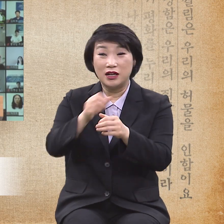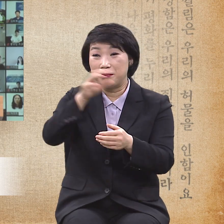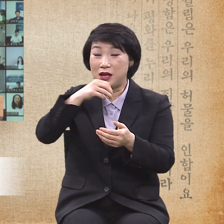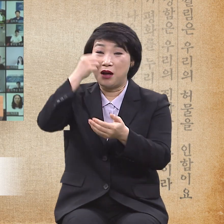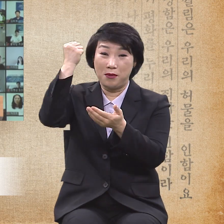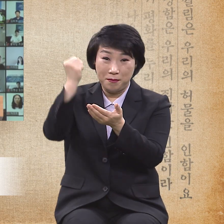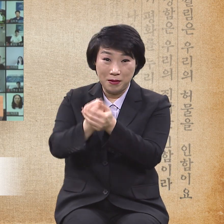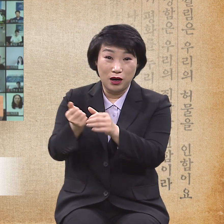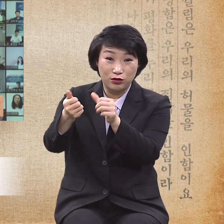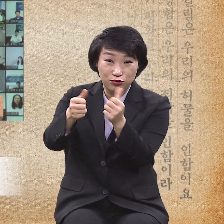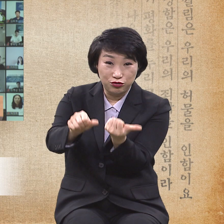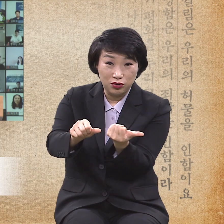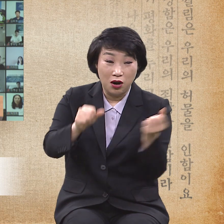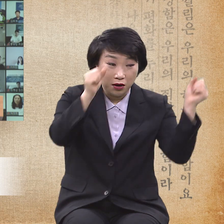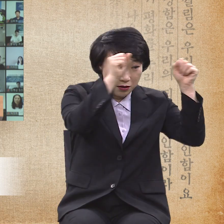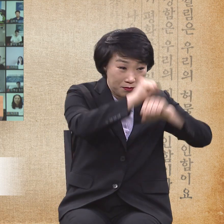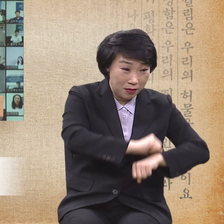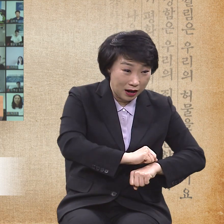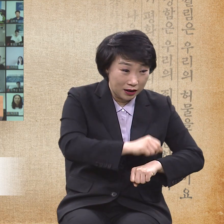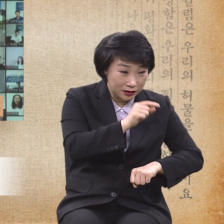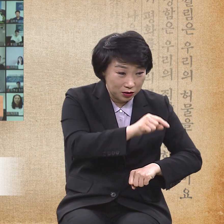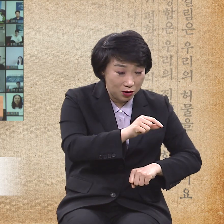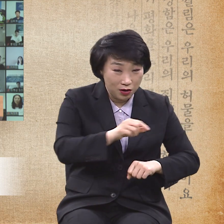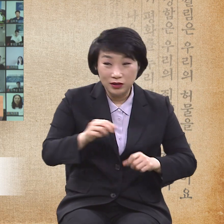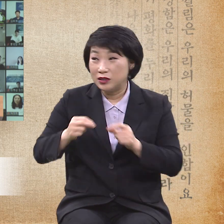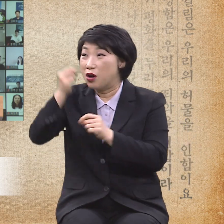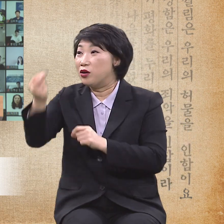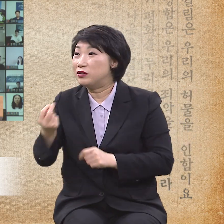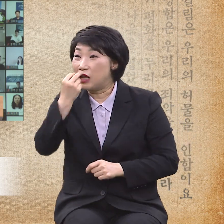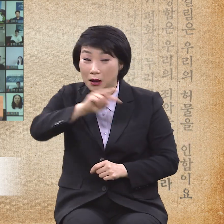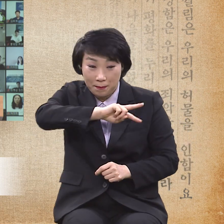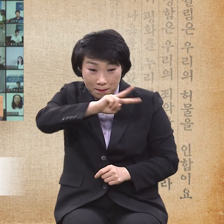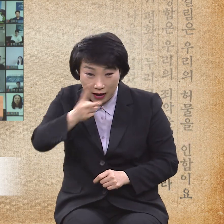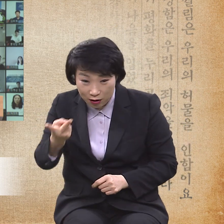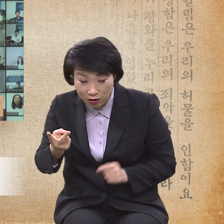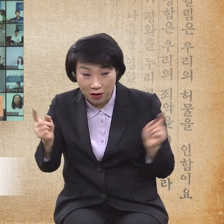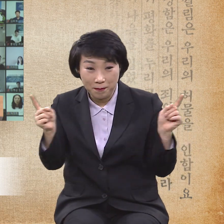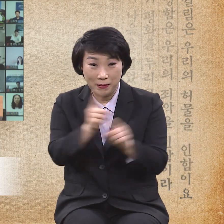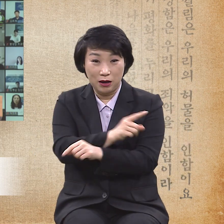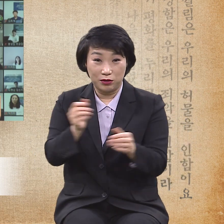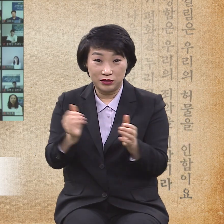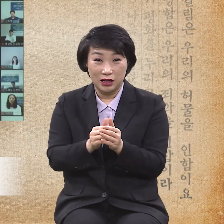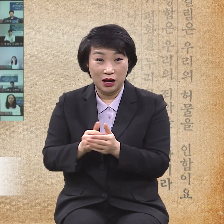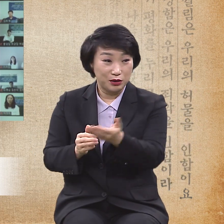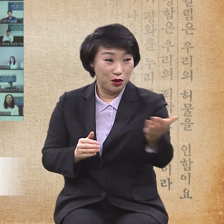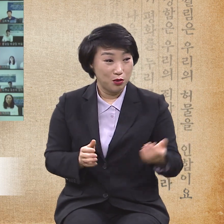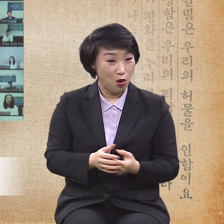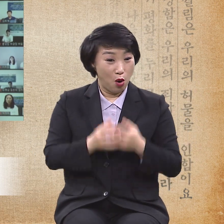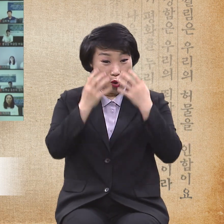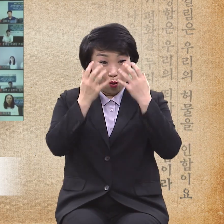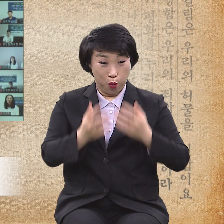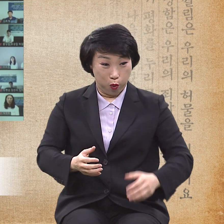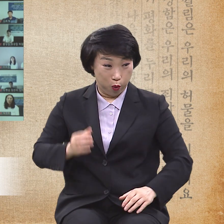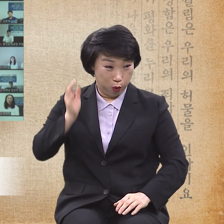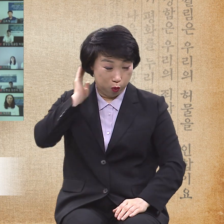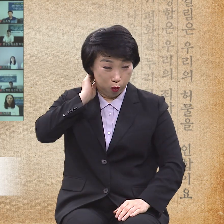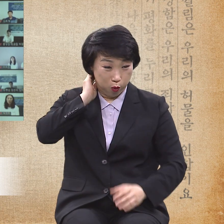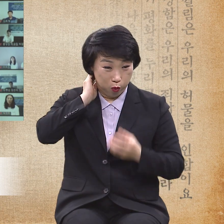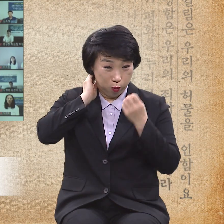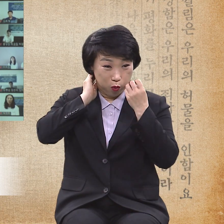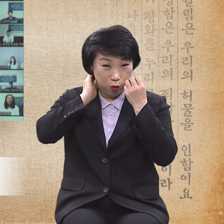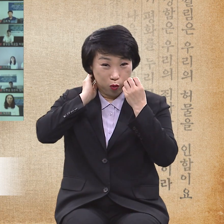죽어서 멸망해서 영생으로 바꿔줬다. 상상이 잘 안 돼.